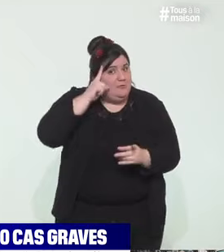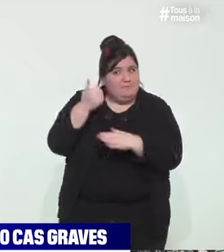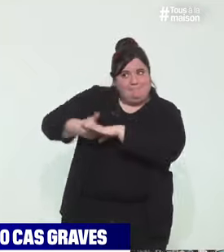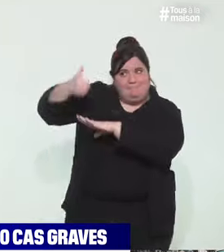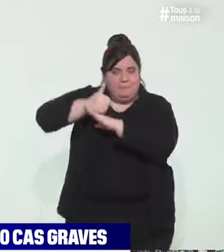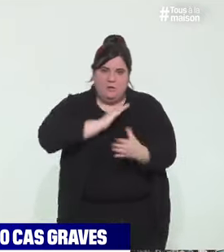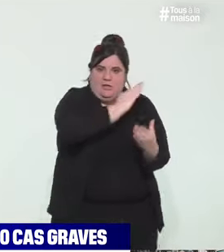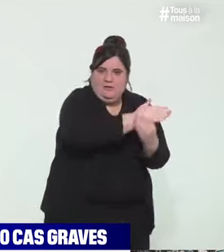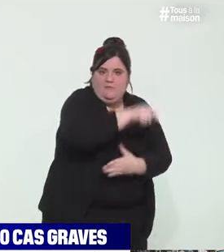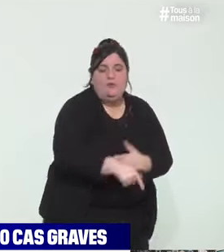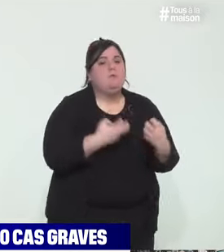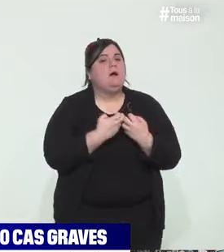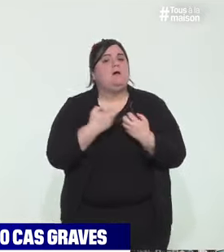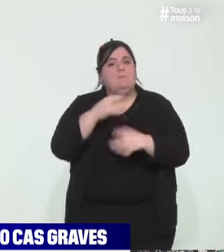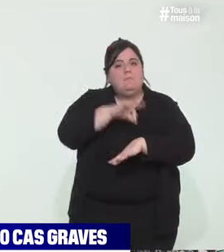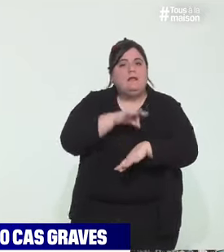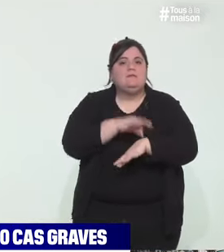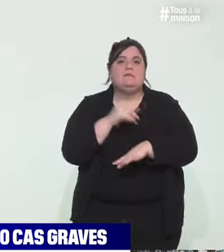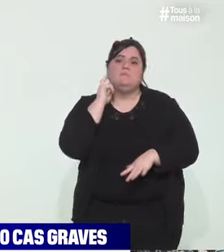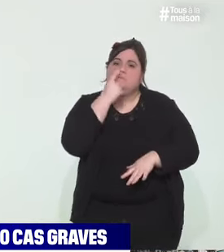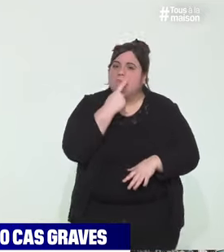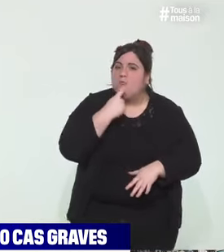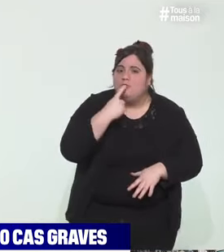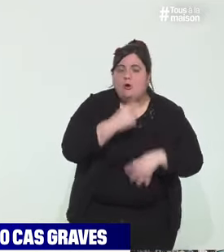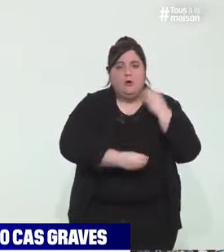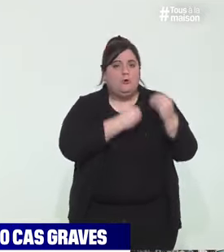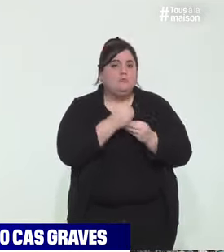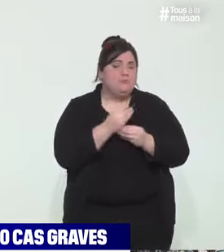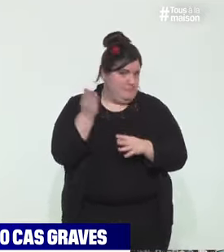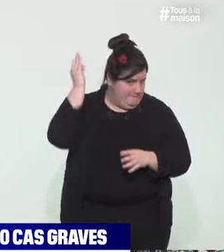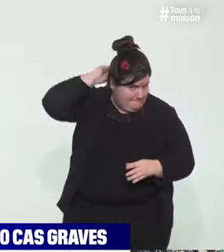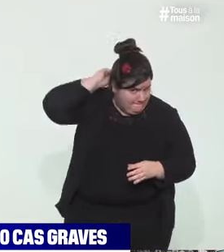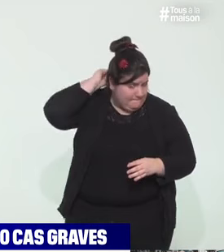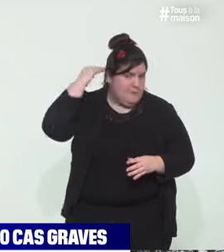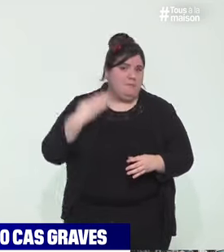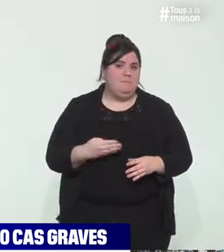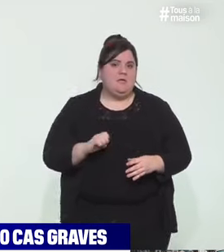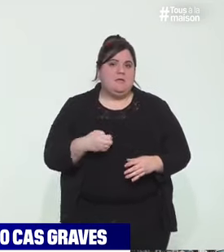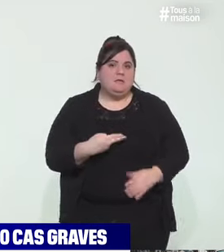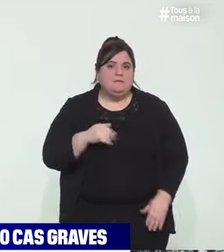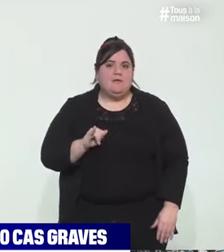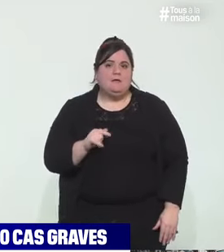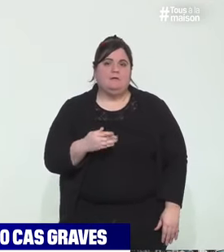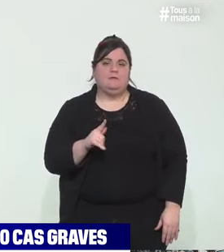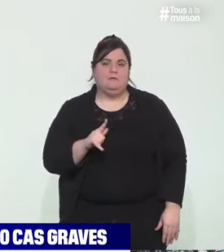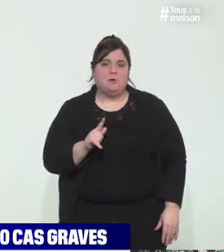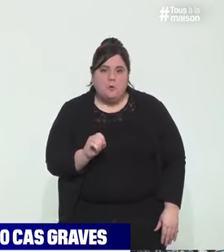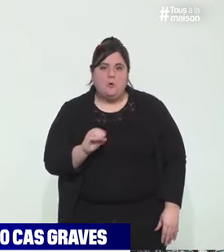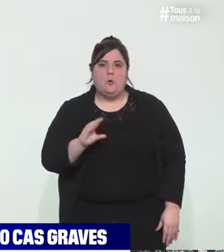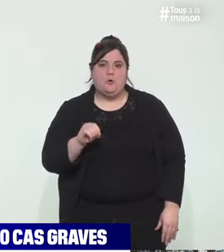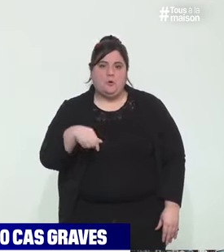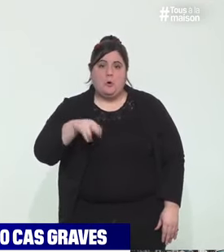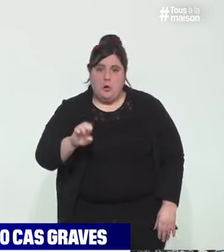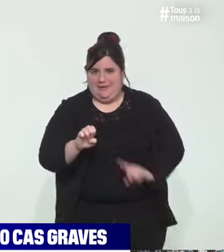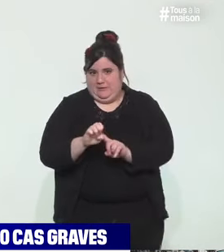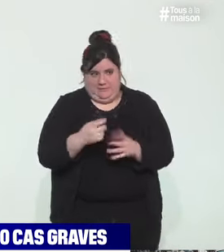pour une infection à méningocoque, une méningite à méningocoque de l'enfant. Les médecins savent qu'il faut la déclarer parce qu'il y a une action derrière, une action de protection d'autres